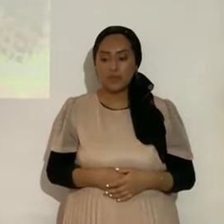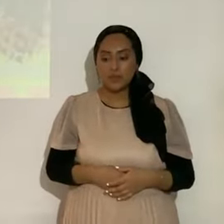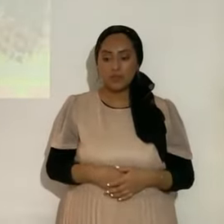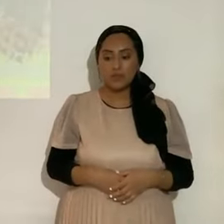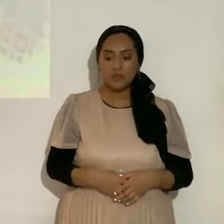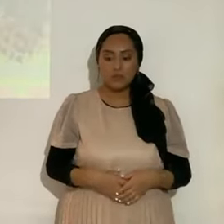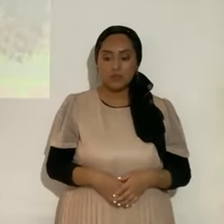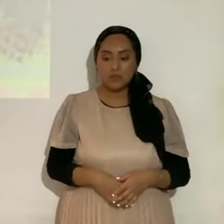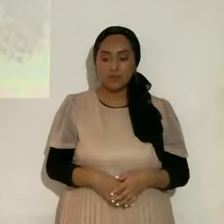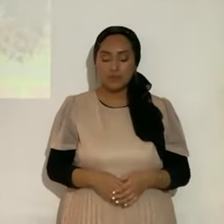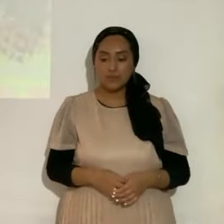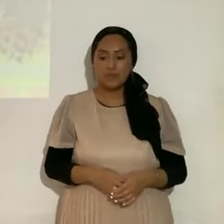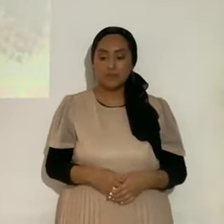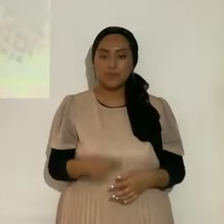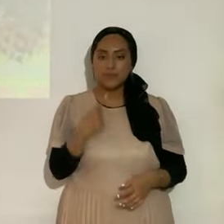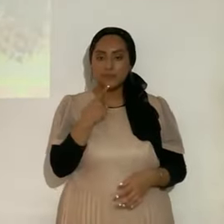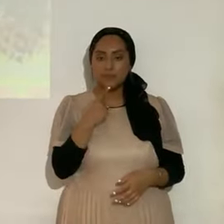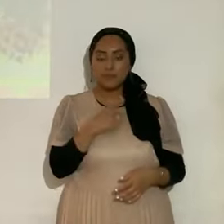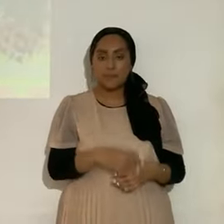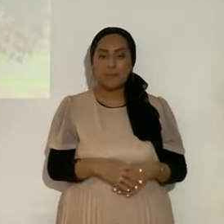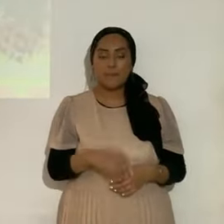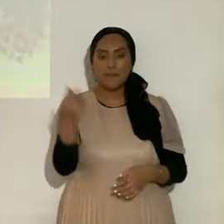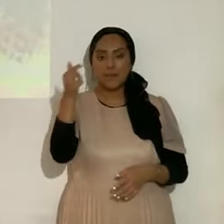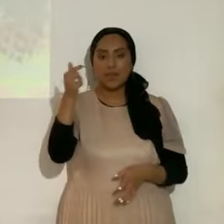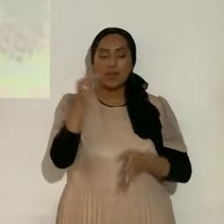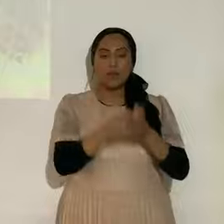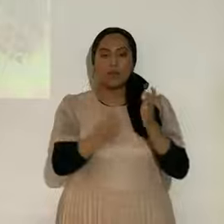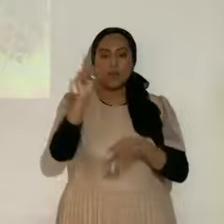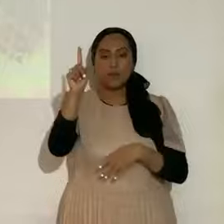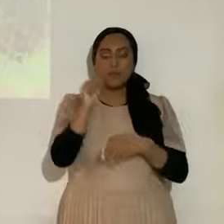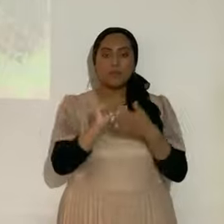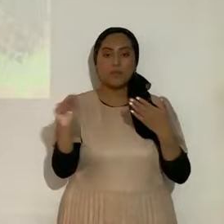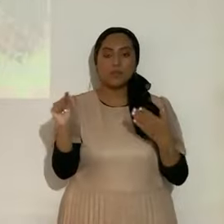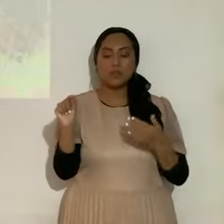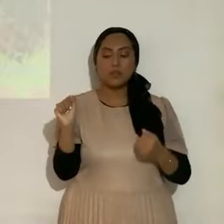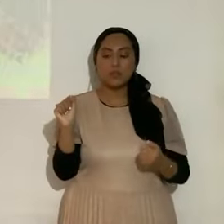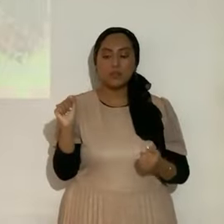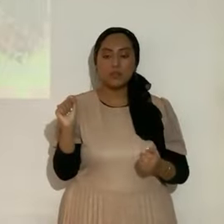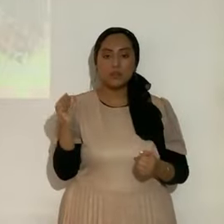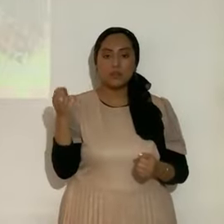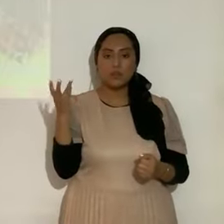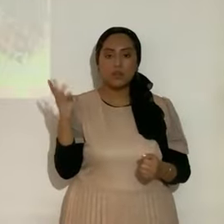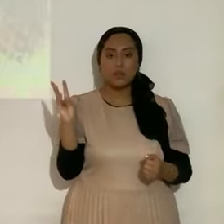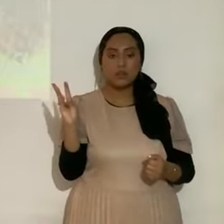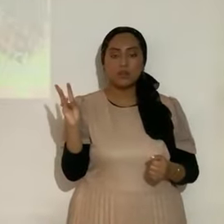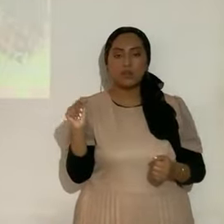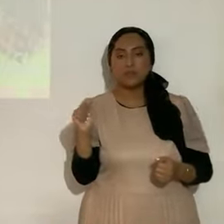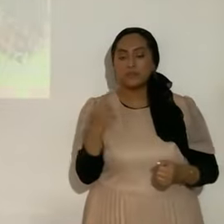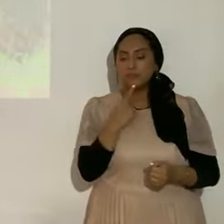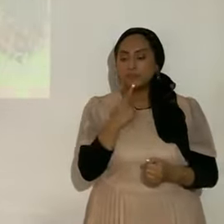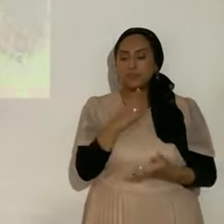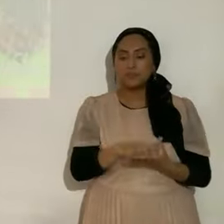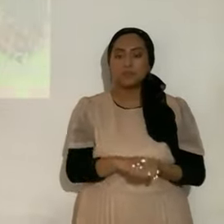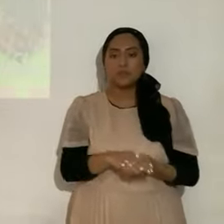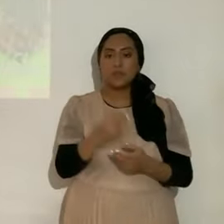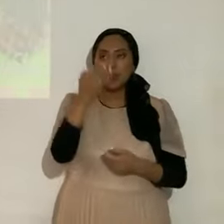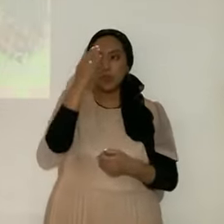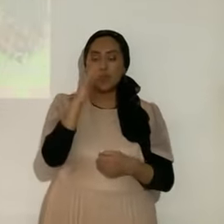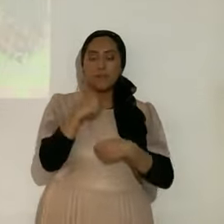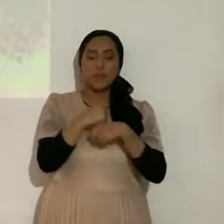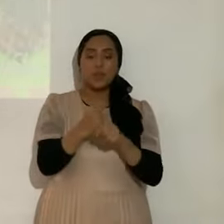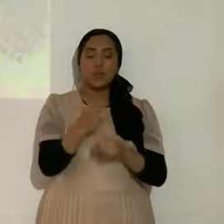hermanas. Dice así, Génesis capítulo 1, verso 16. Dice, e hizo Elohim